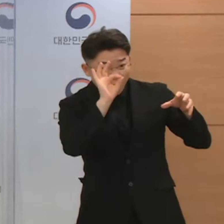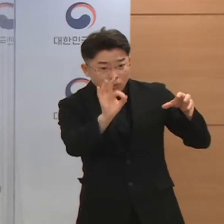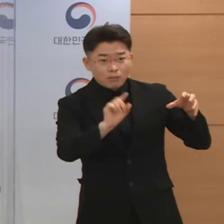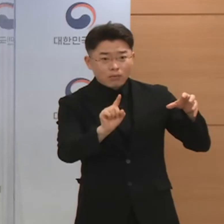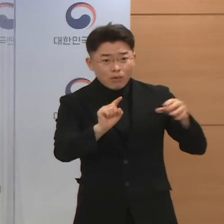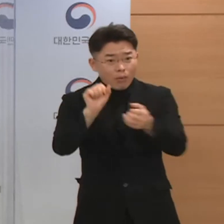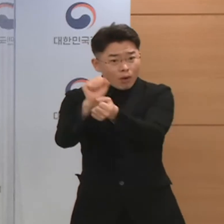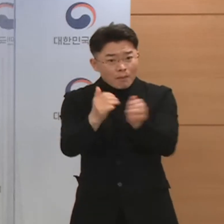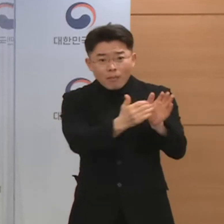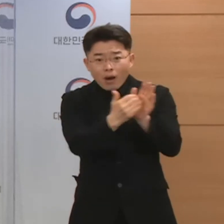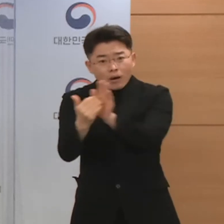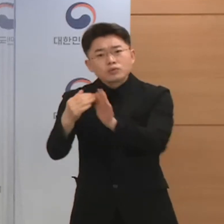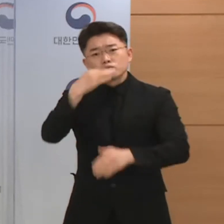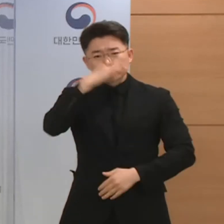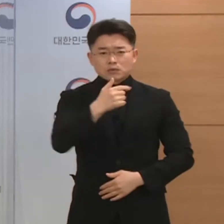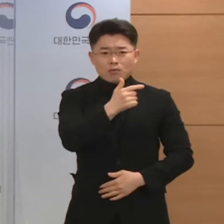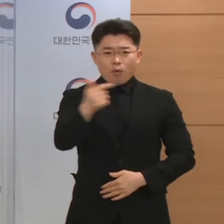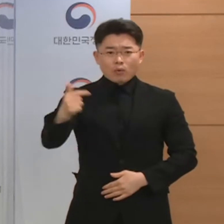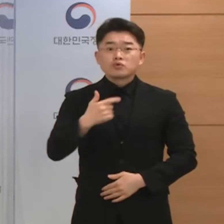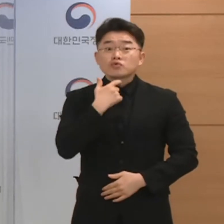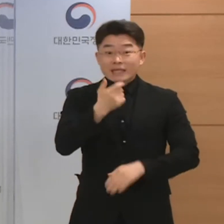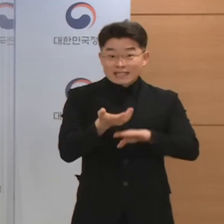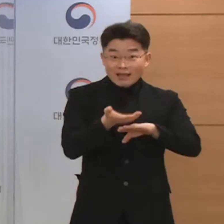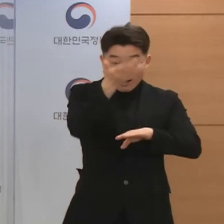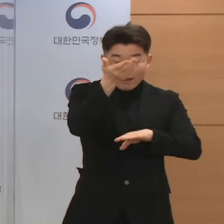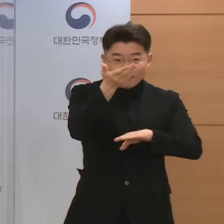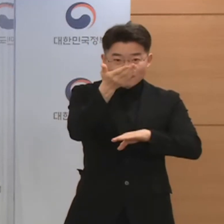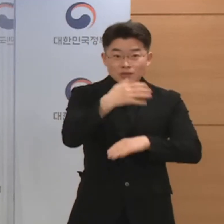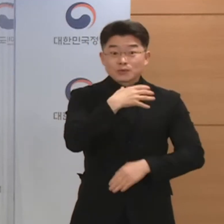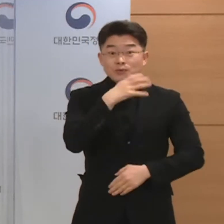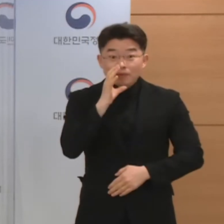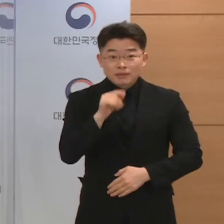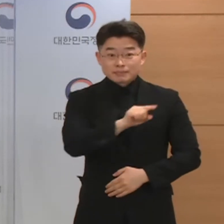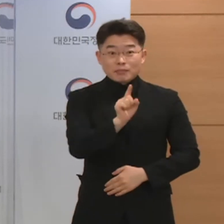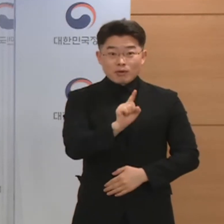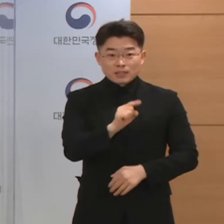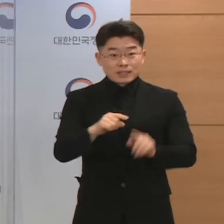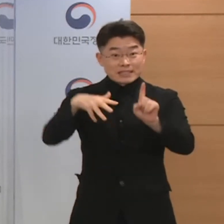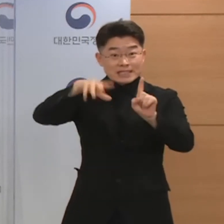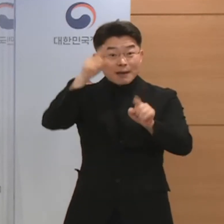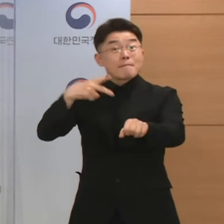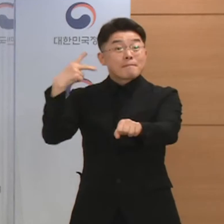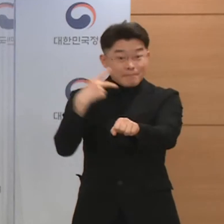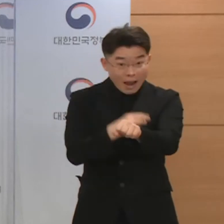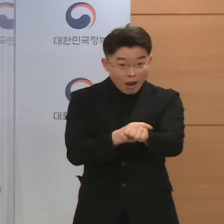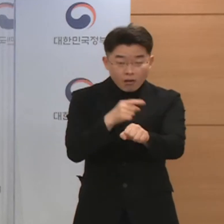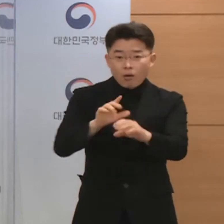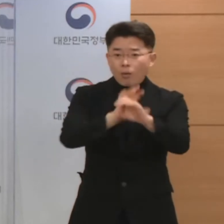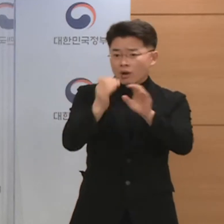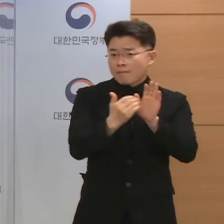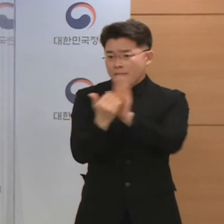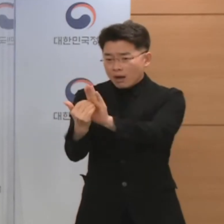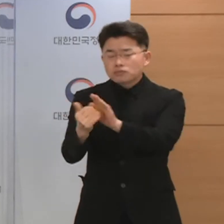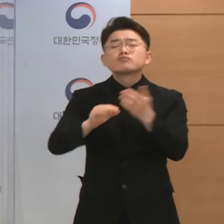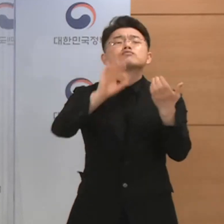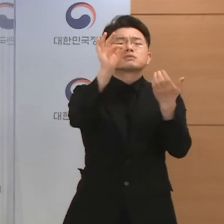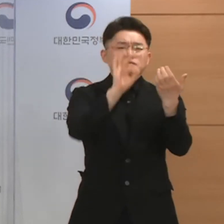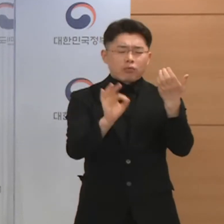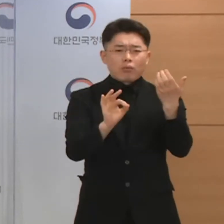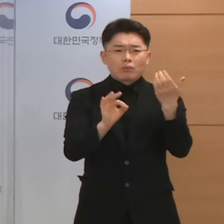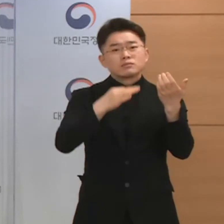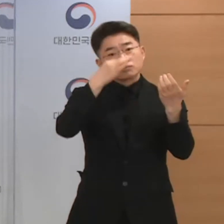분명하게 입증되고 있습니다. 60세 이상의 고령층의 경우 1회 접종만으로도 90%의 감염을